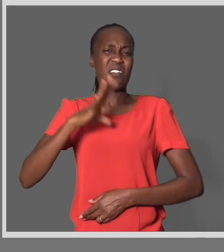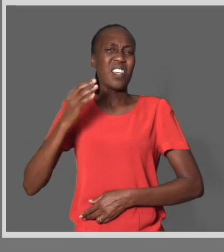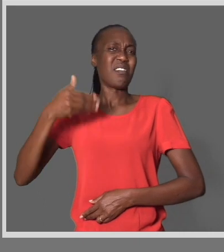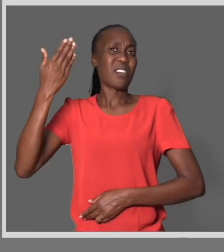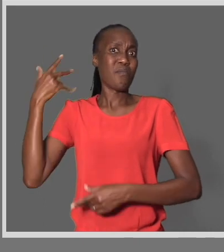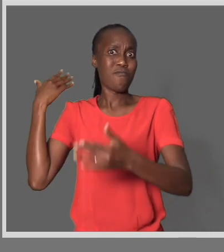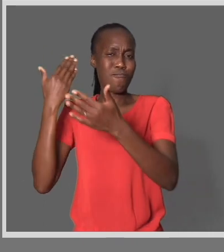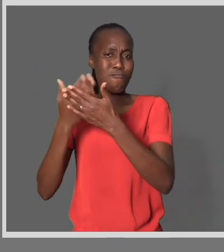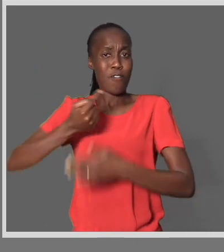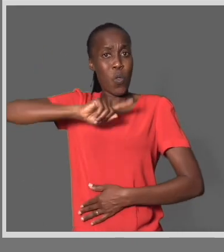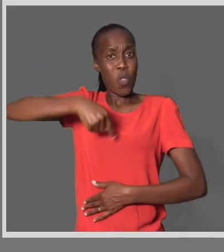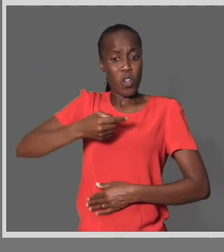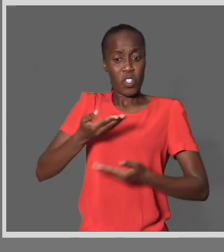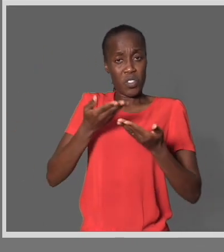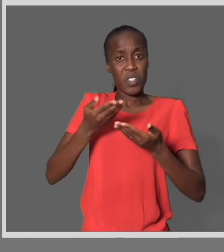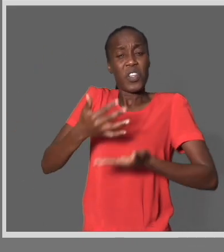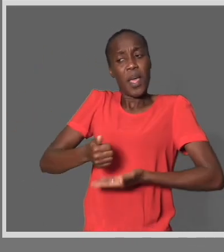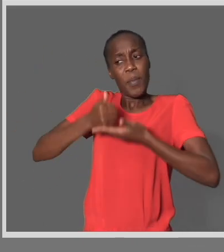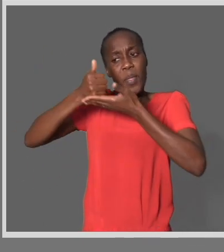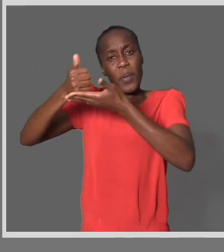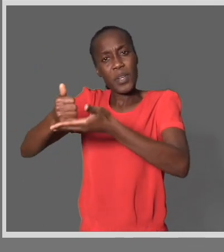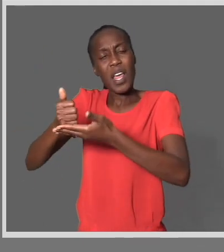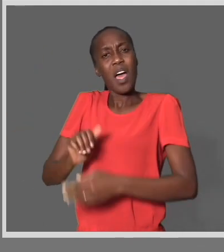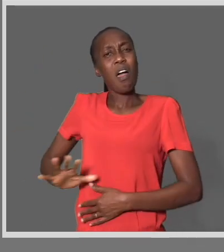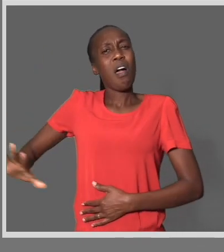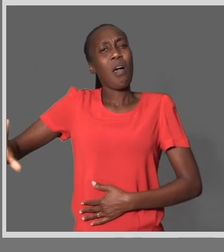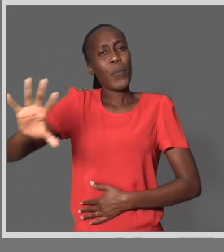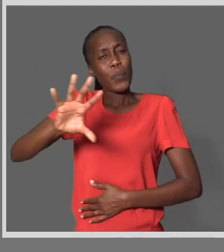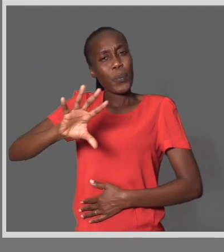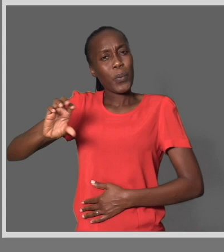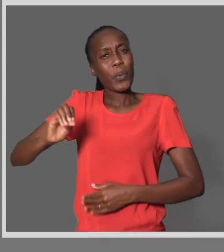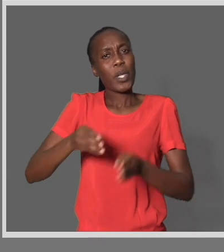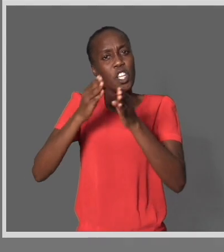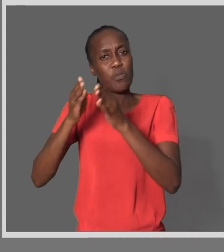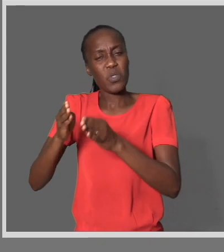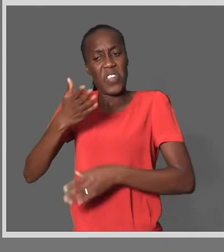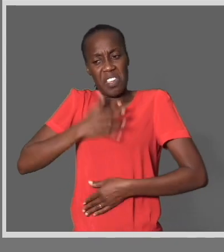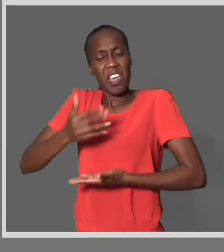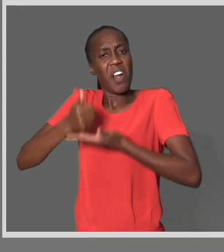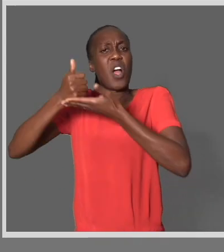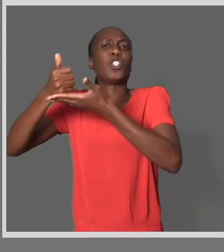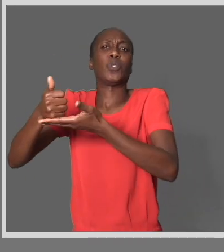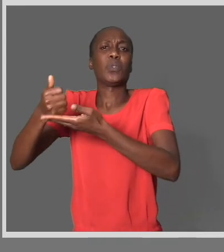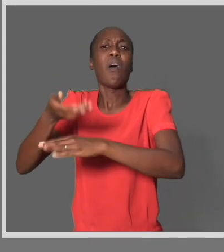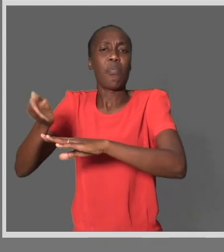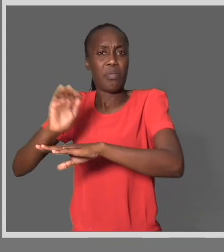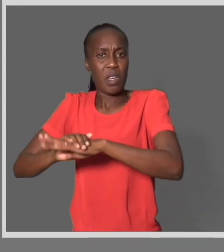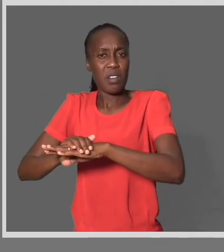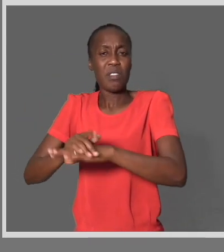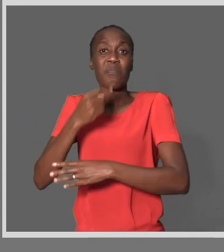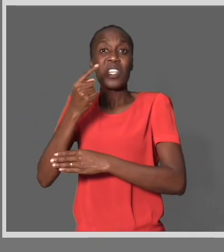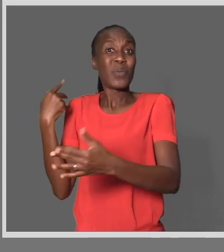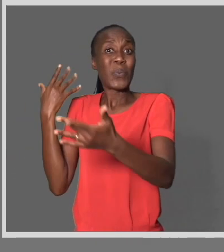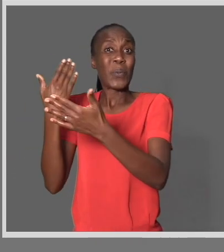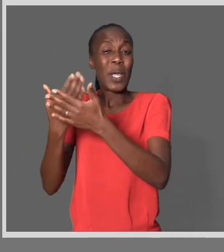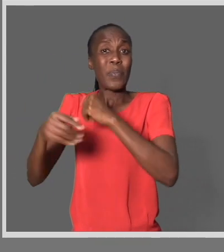E nós estamos para ajudar, para todos os pacientes que precisam de uma ajuda